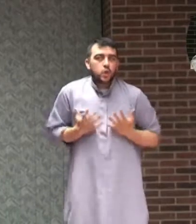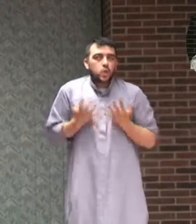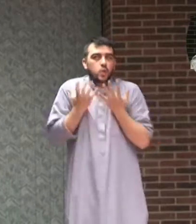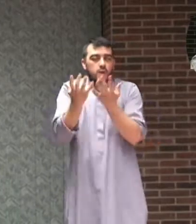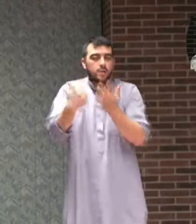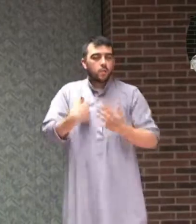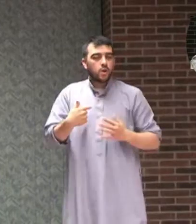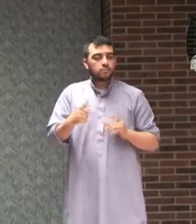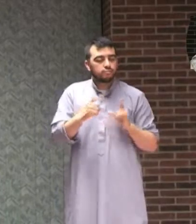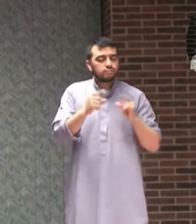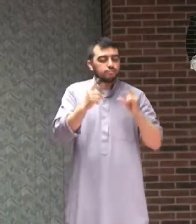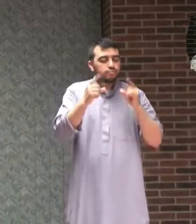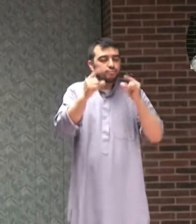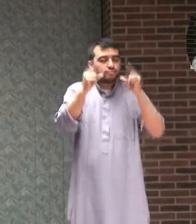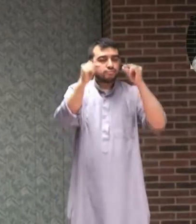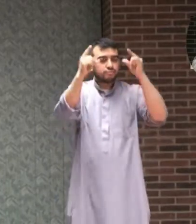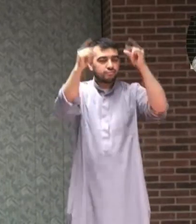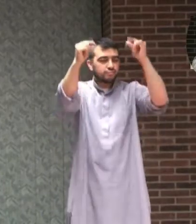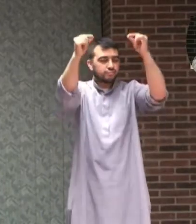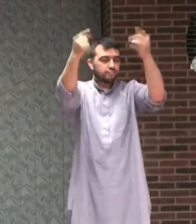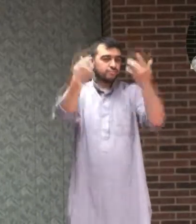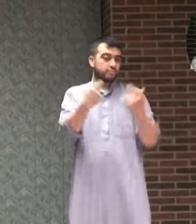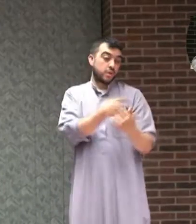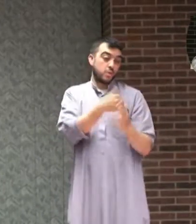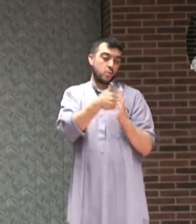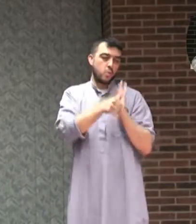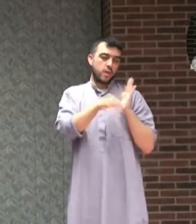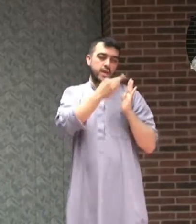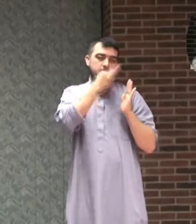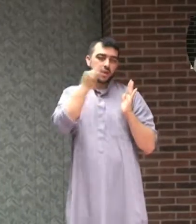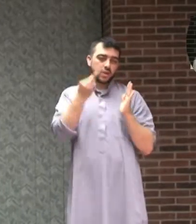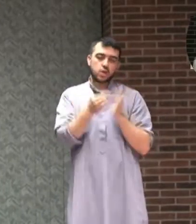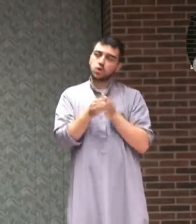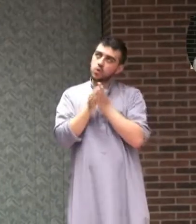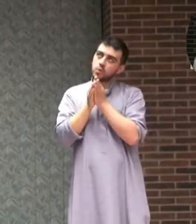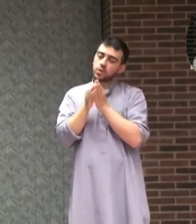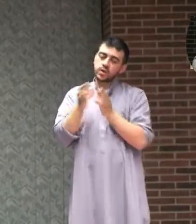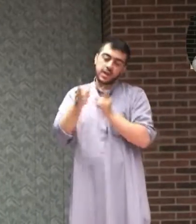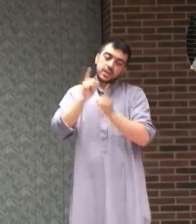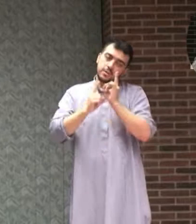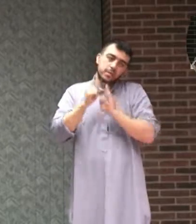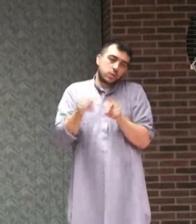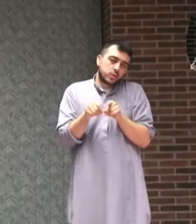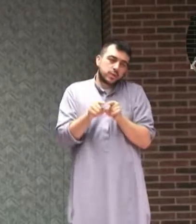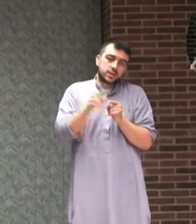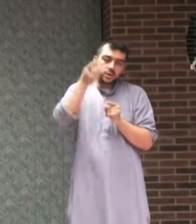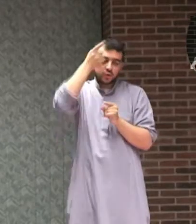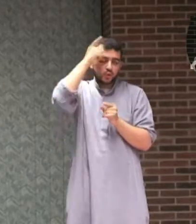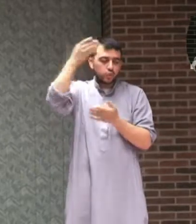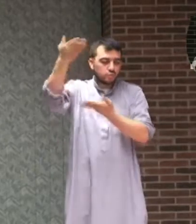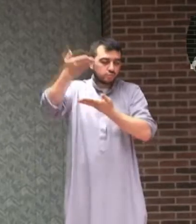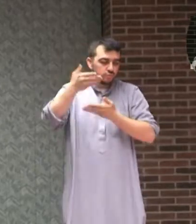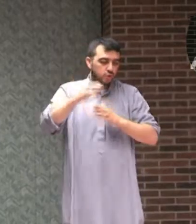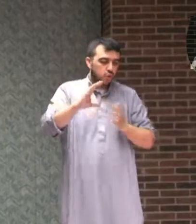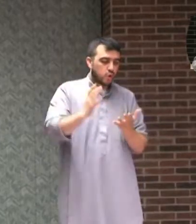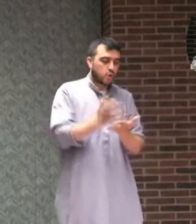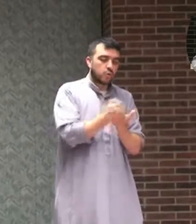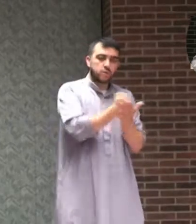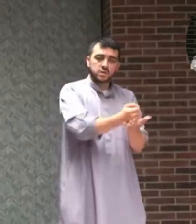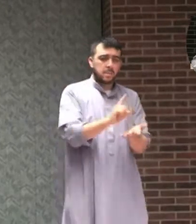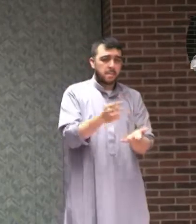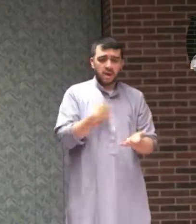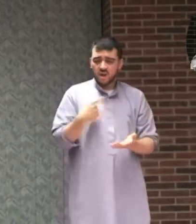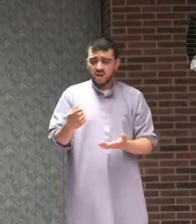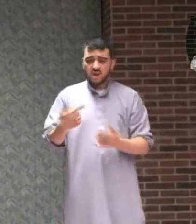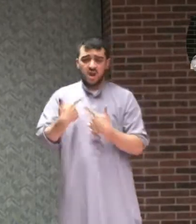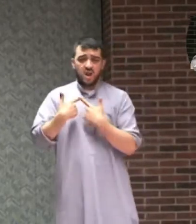commis et en lesquels nous avons espoir, ou en tout cas en lesquels nous avons espoir en Allah subhanahu wa ta'ala, qu'il puisse nous rétribuer à juste titre. C'est en ce sens que